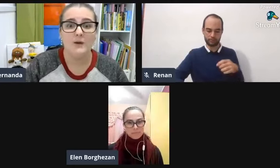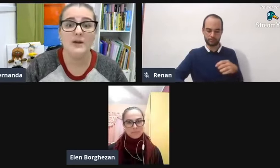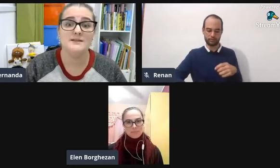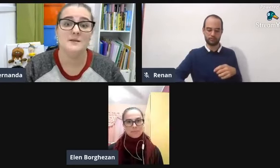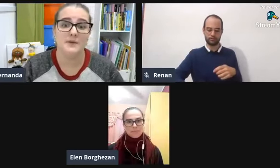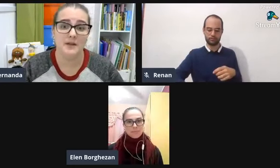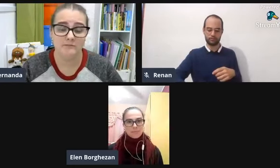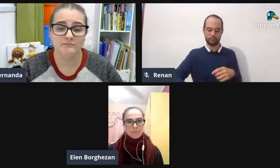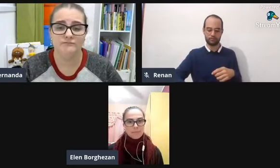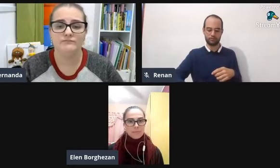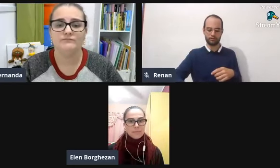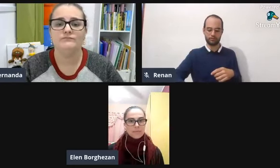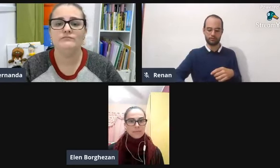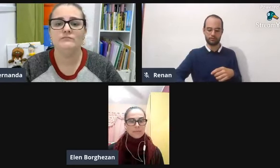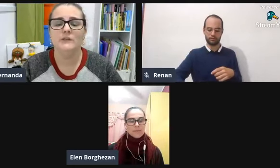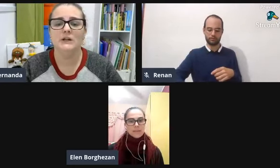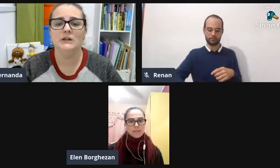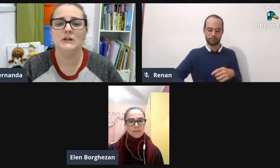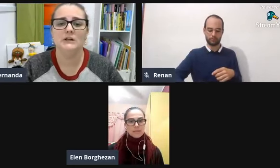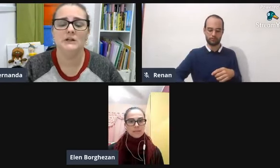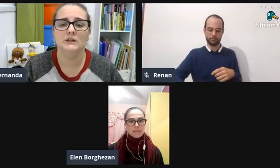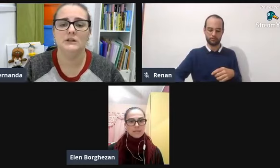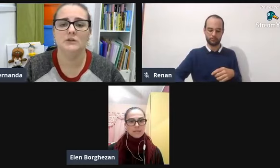olha, eu recebi